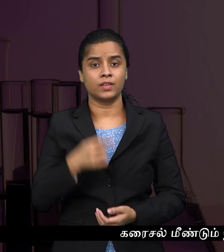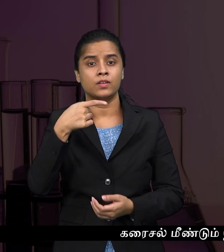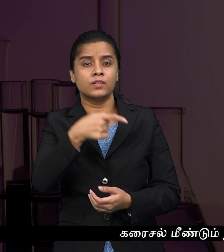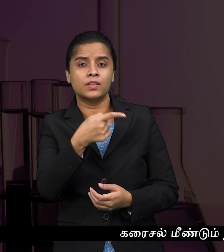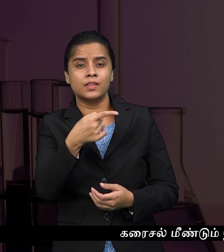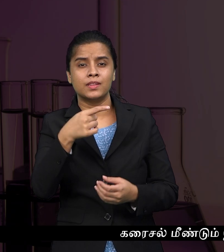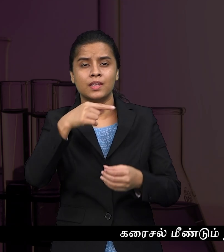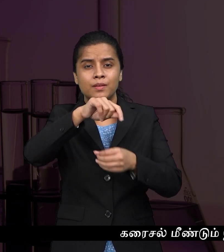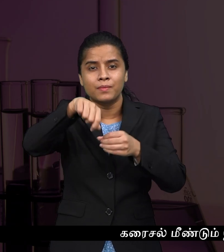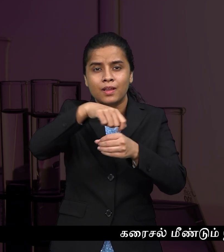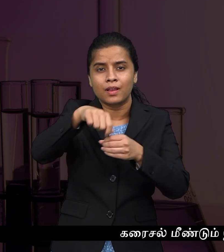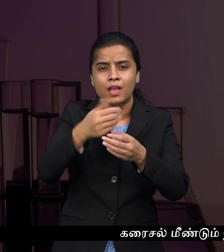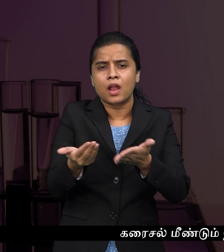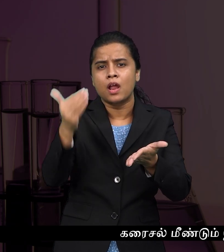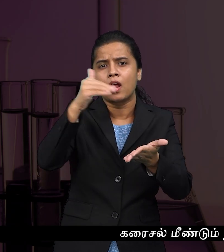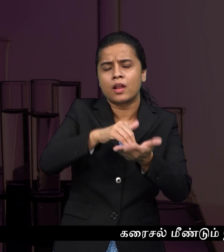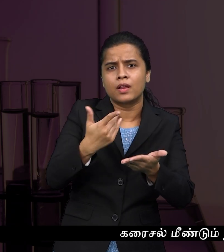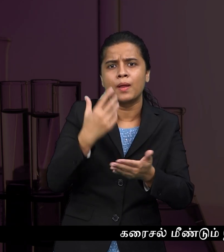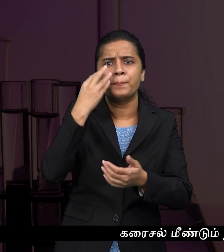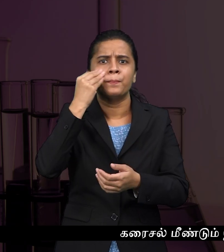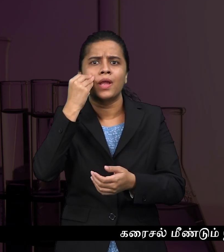கரைசல் மீண்டும் இளஞ்சிவப்பு நிறமாக மாறும்.